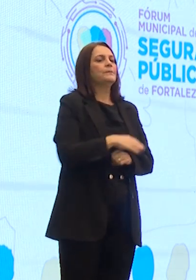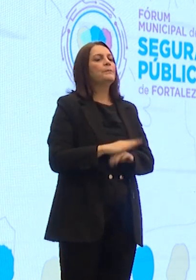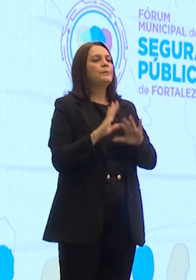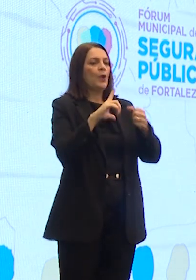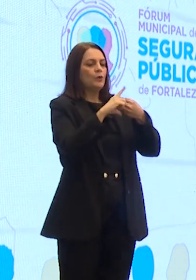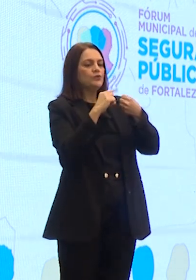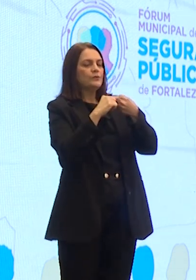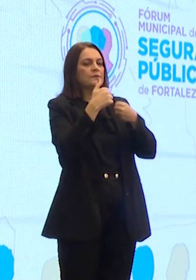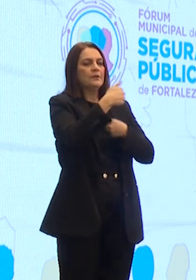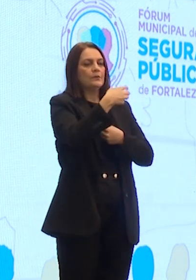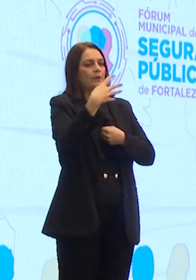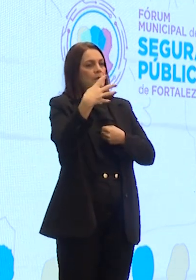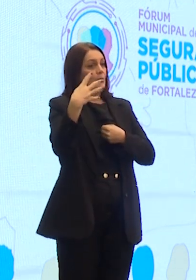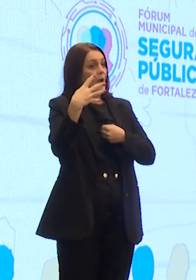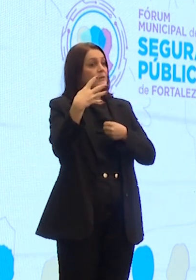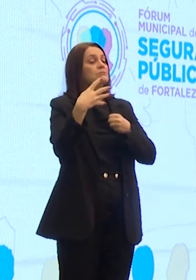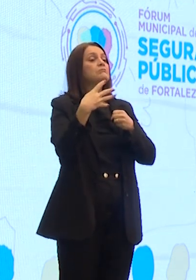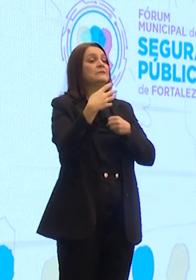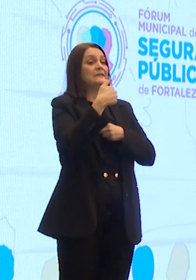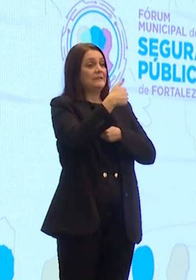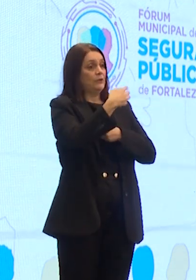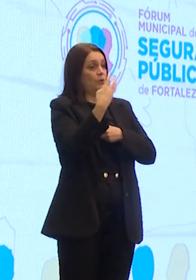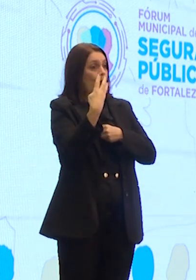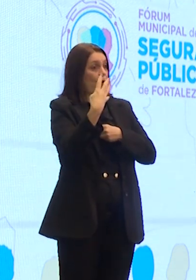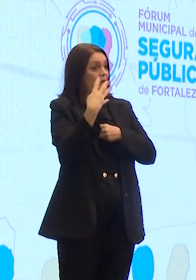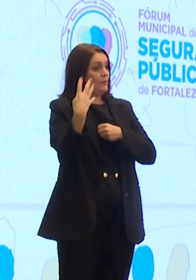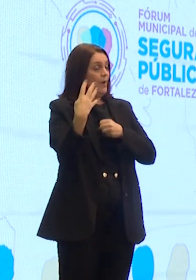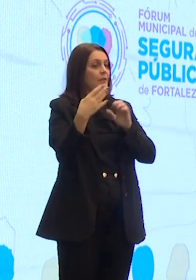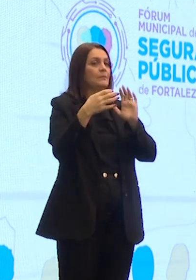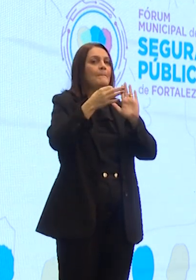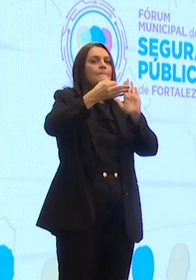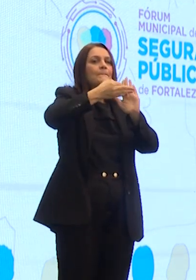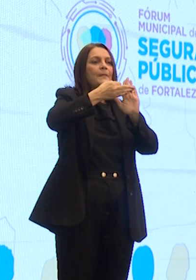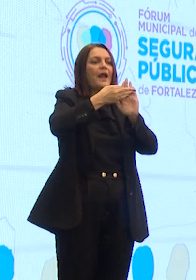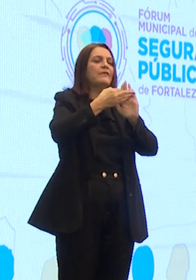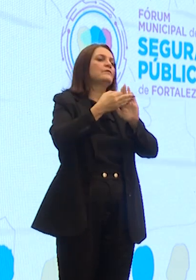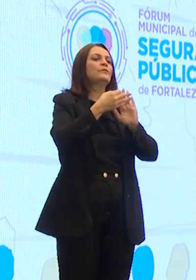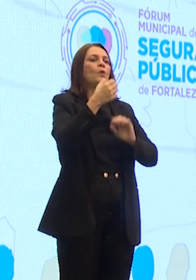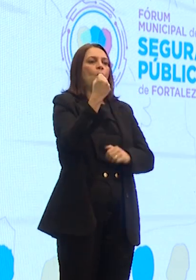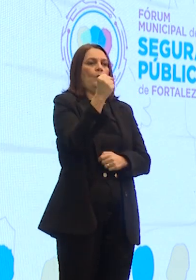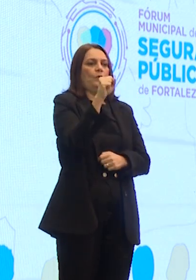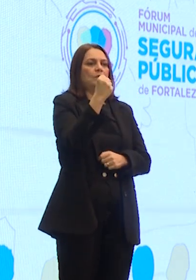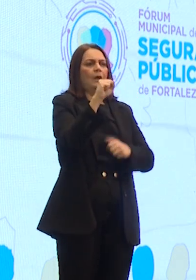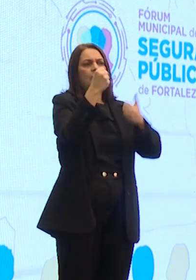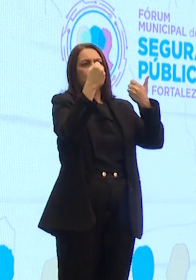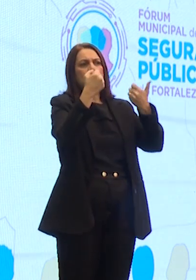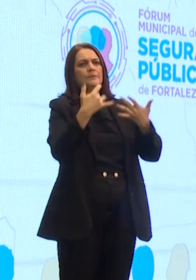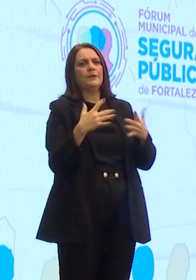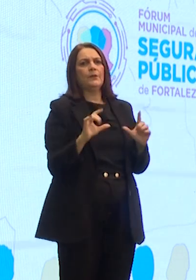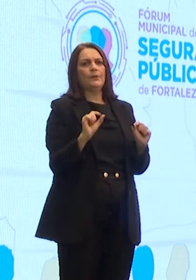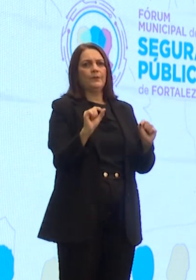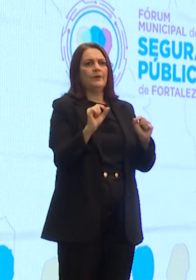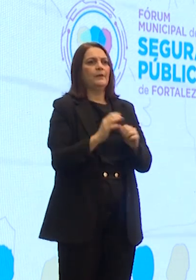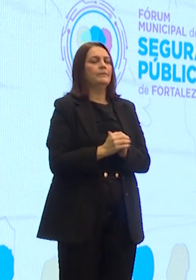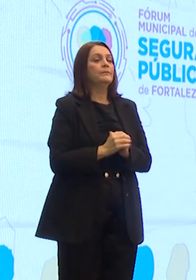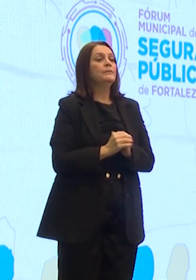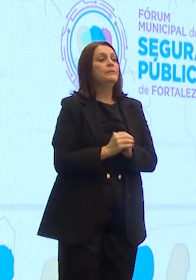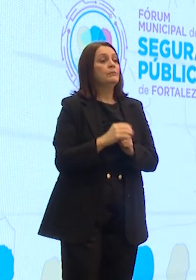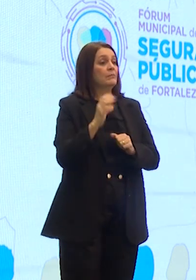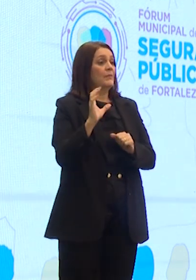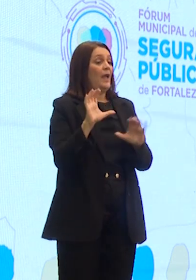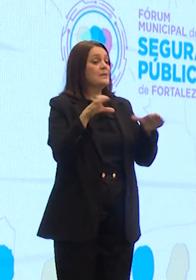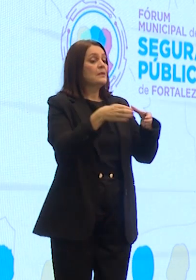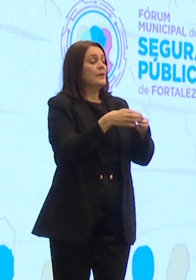144, parágrafo 8º. O que diz lá o parágrafo 8º do 144? Diz que as guardas